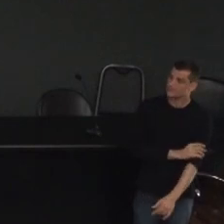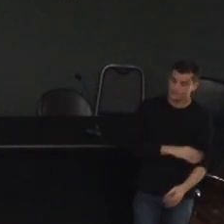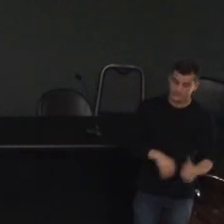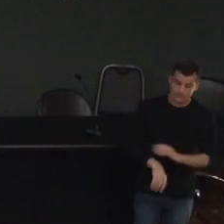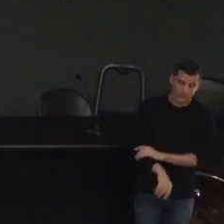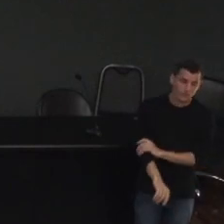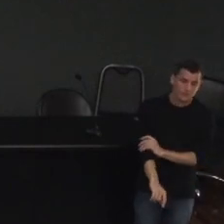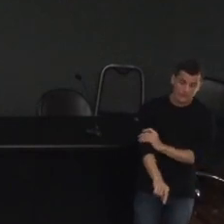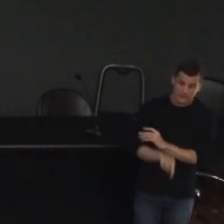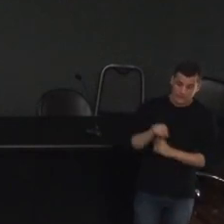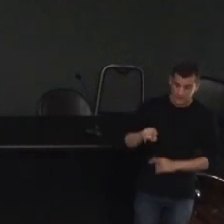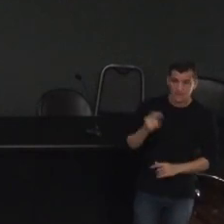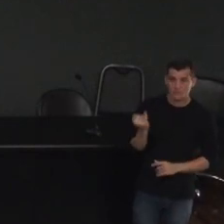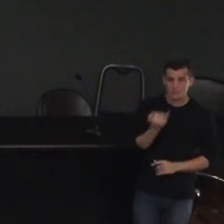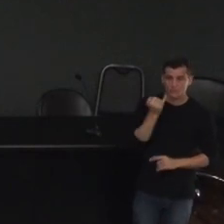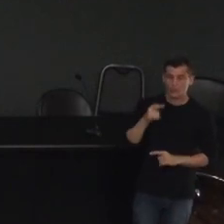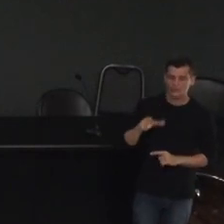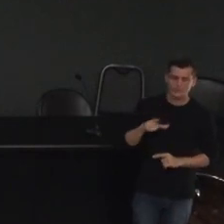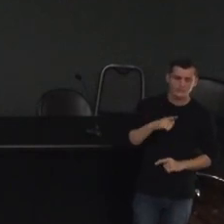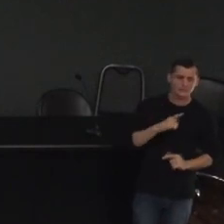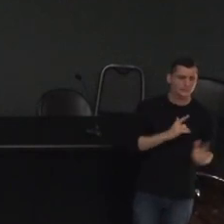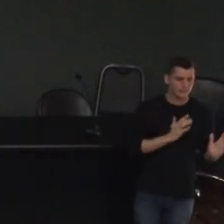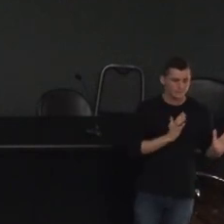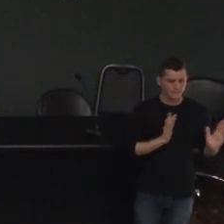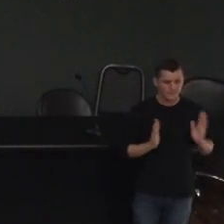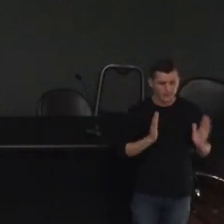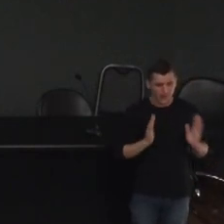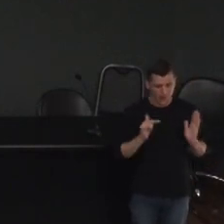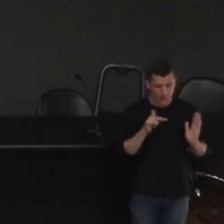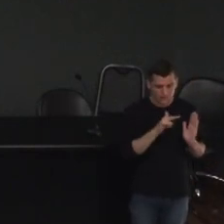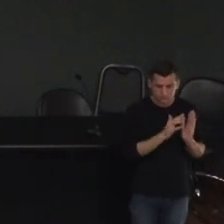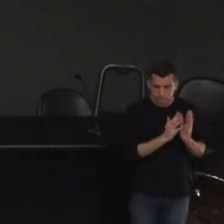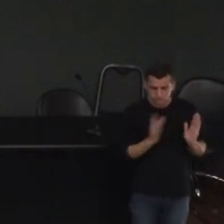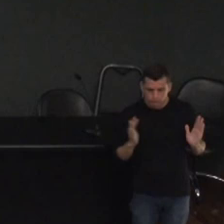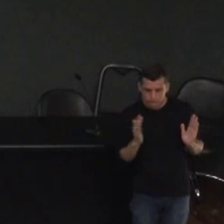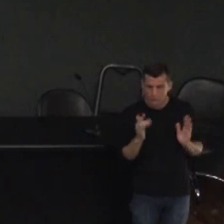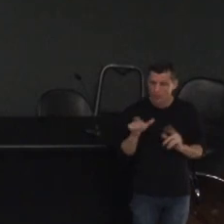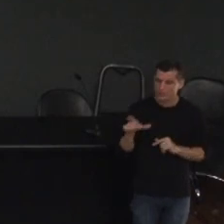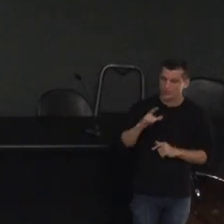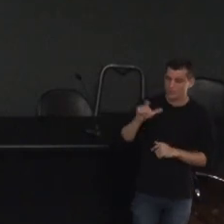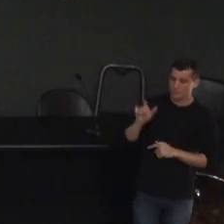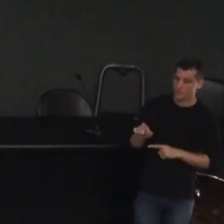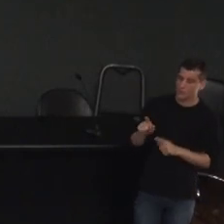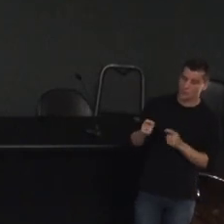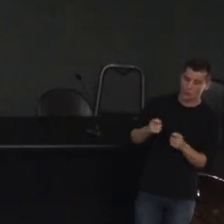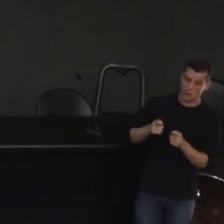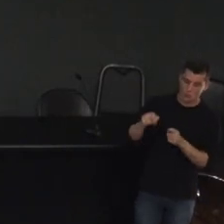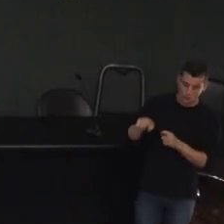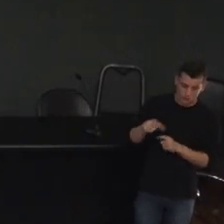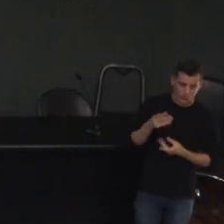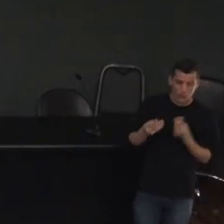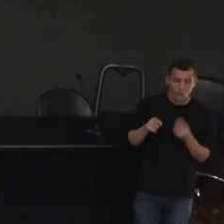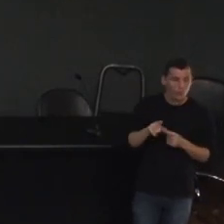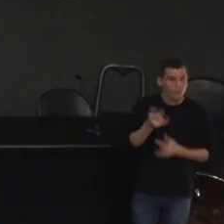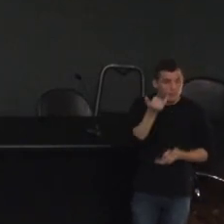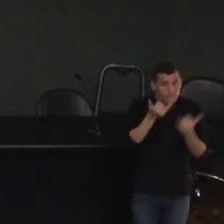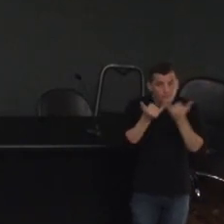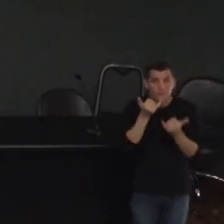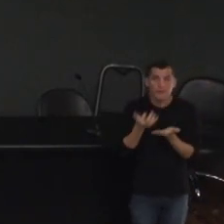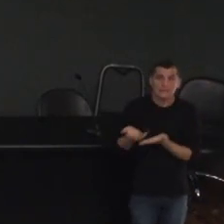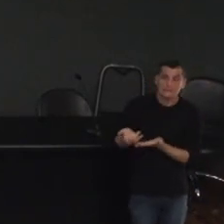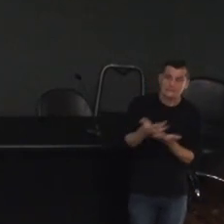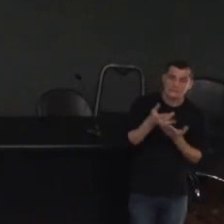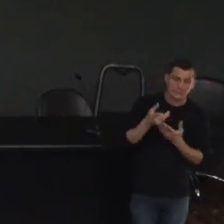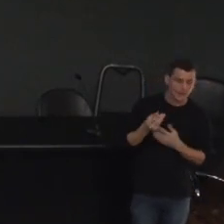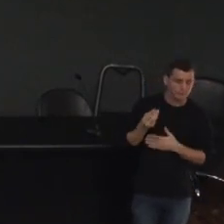também Qual é o prazo que o controlador ou o operador tem para prestar as informações que são solicitadas